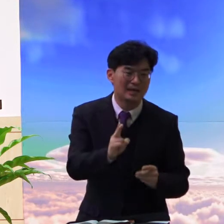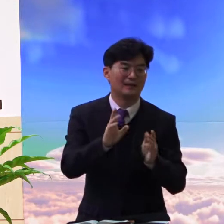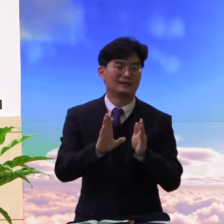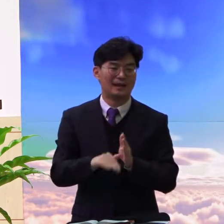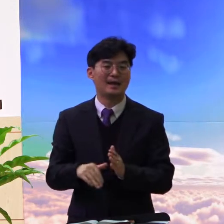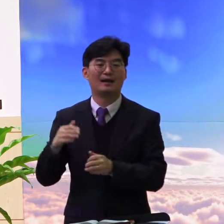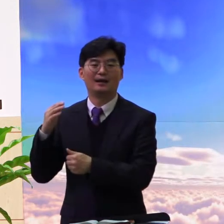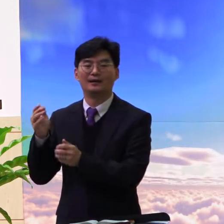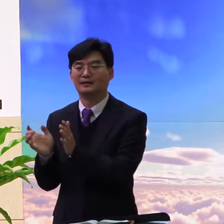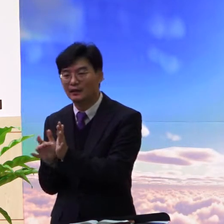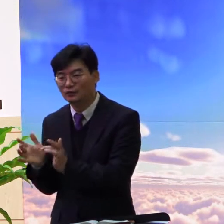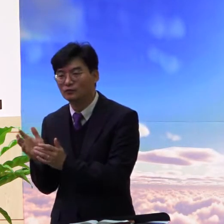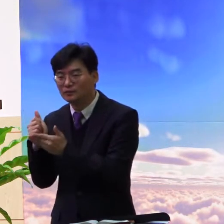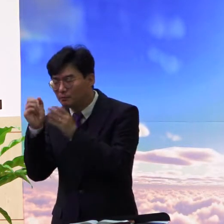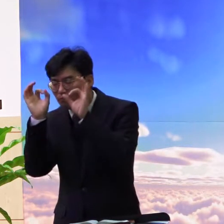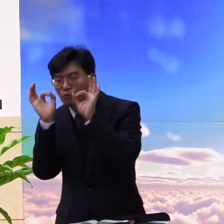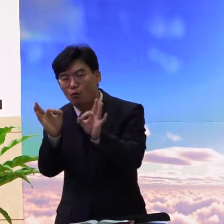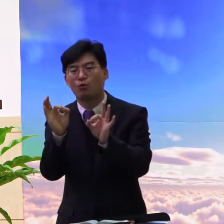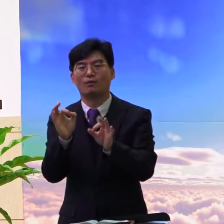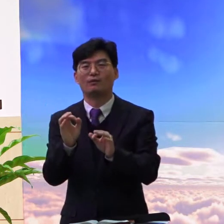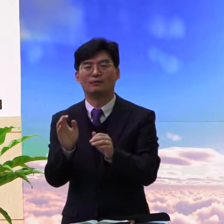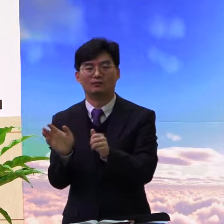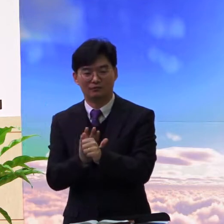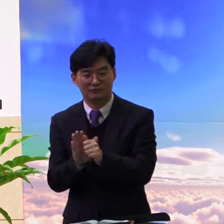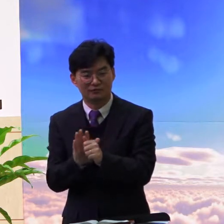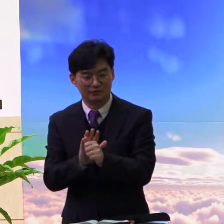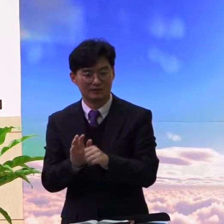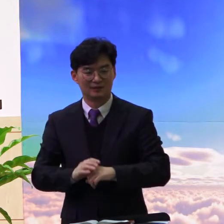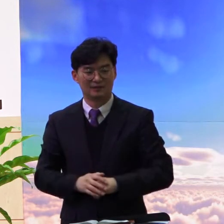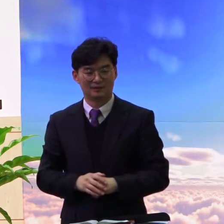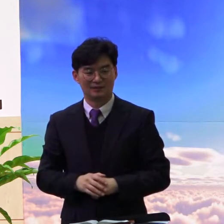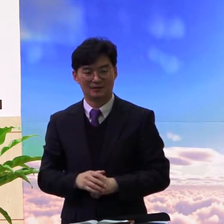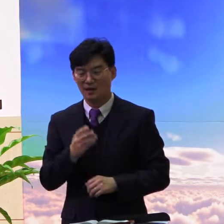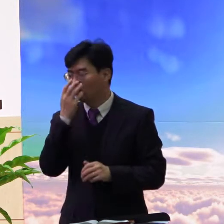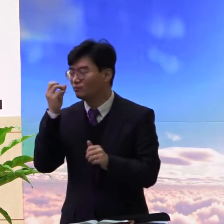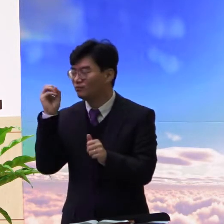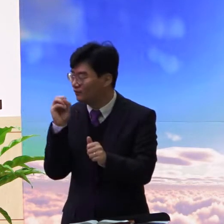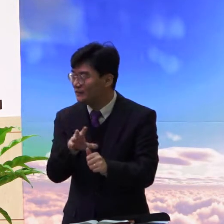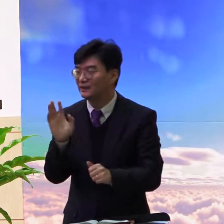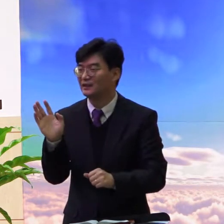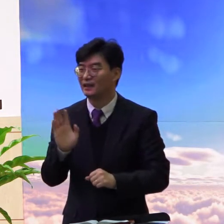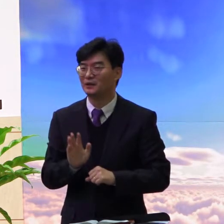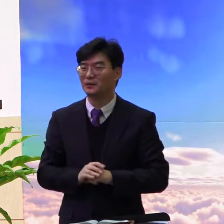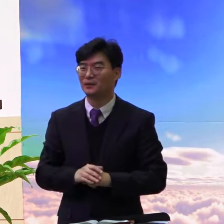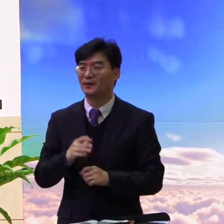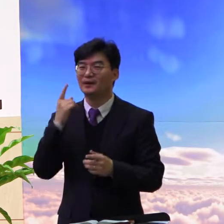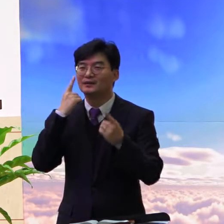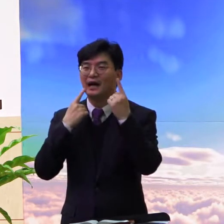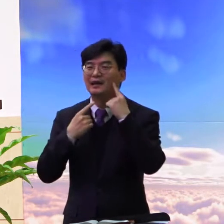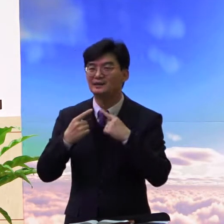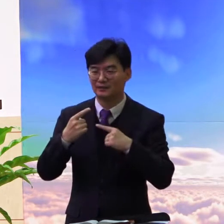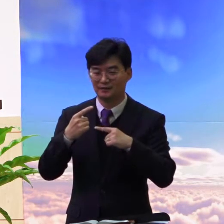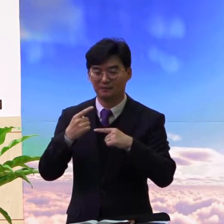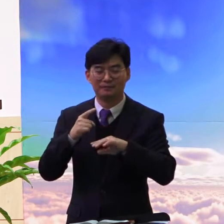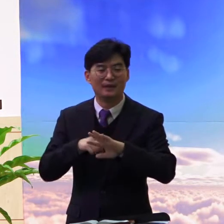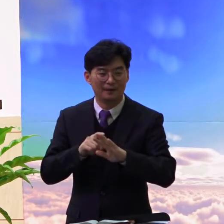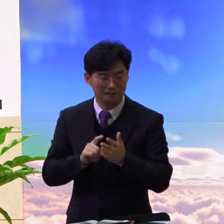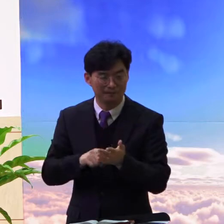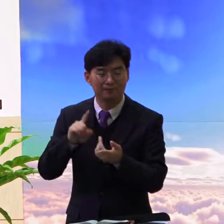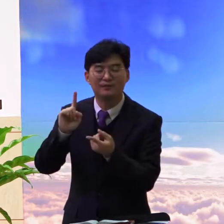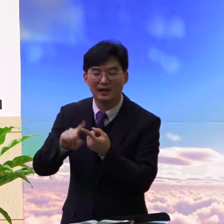짓밟힌 마음을 멸시하지 않고 붙들어 주십니다. 그리고 그를 통해서 그 찢겨진 상한 심령을 가지고 주님께